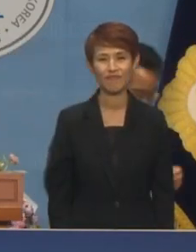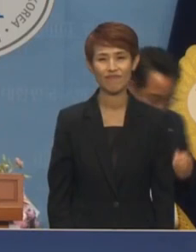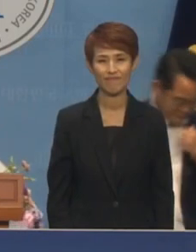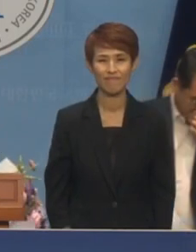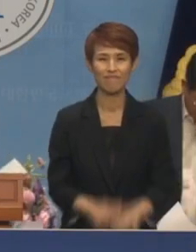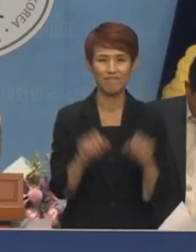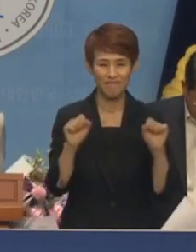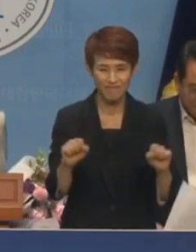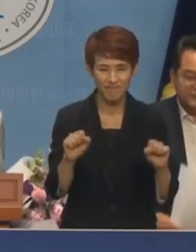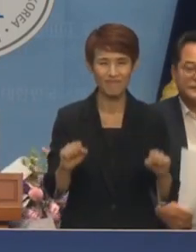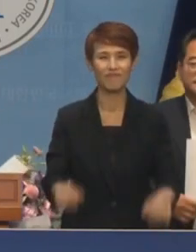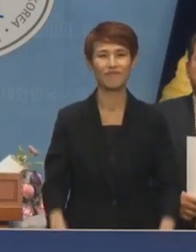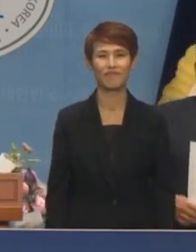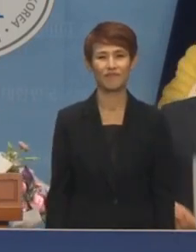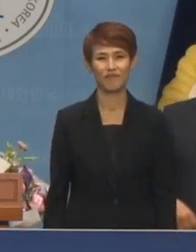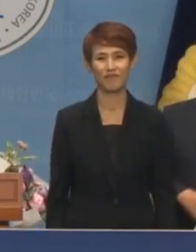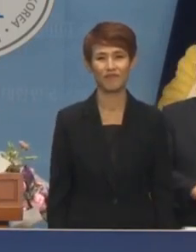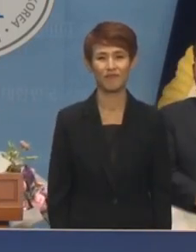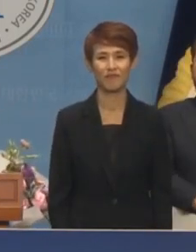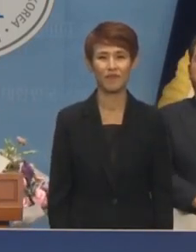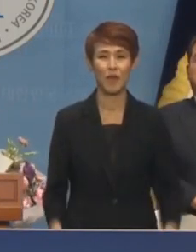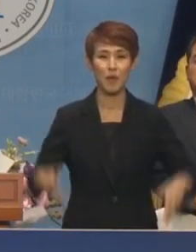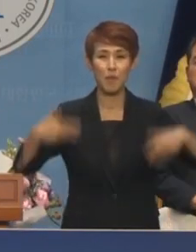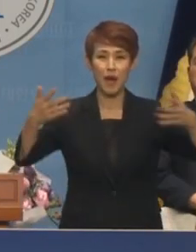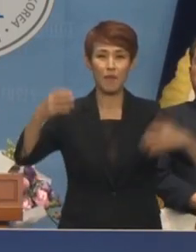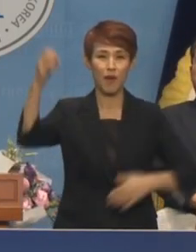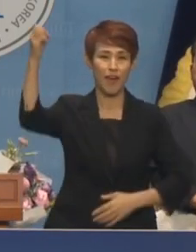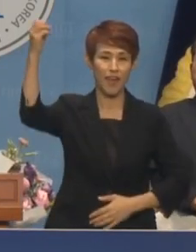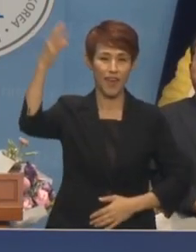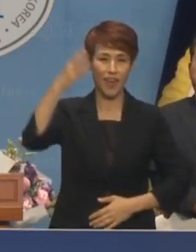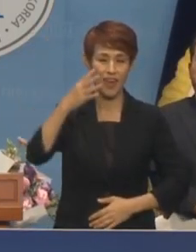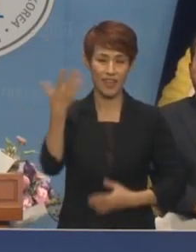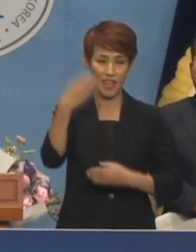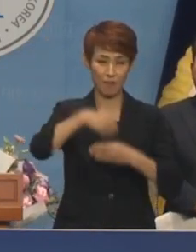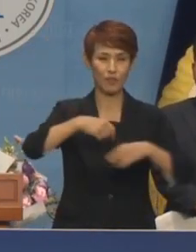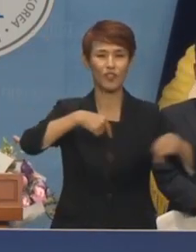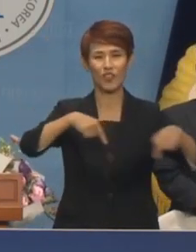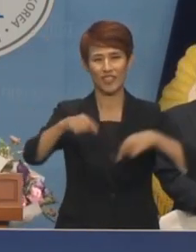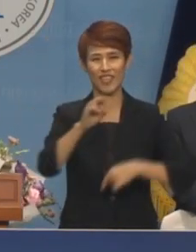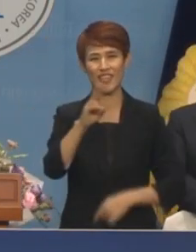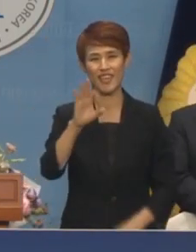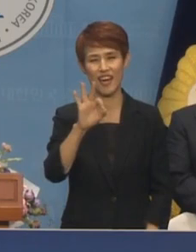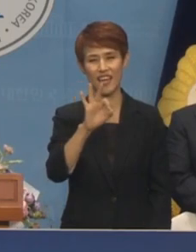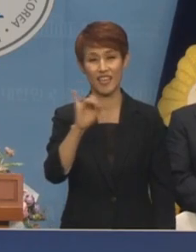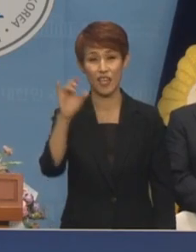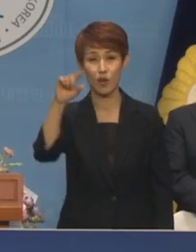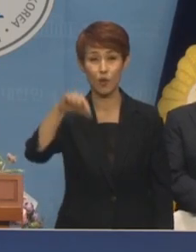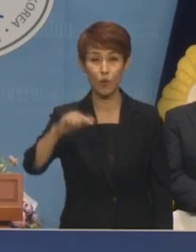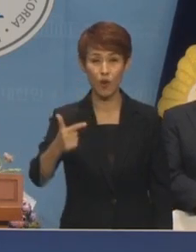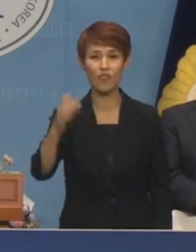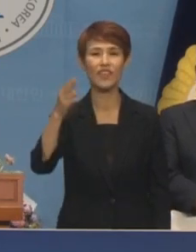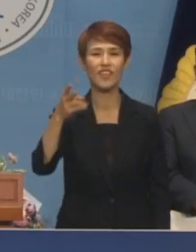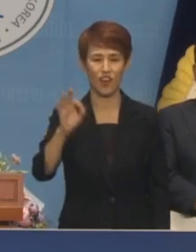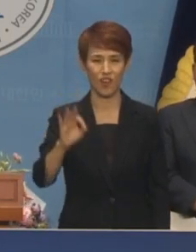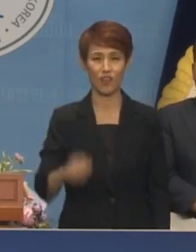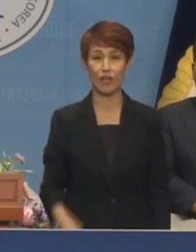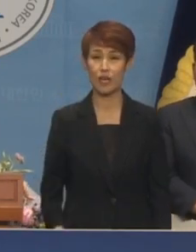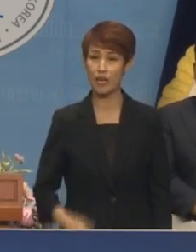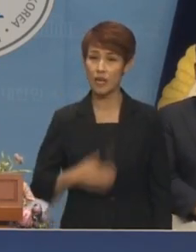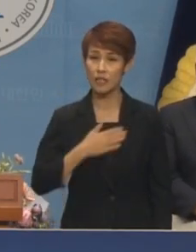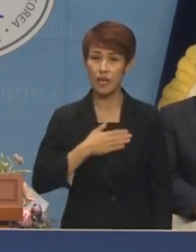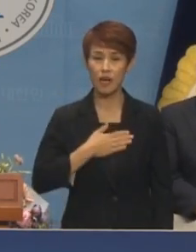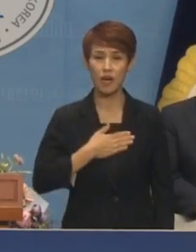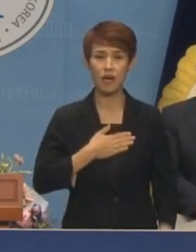네, 안녕하십니까. 바람과 해를 담은 정치 양이원영입니다. 제가 21대 때 발의한 법들이